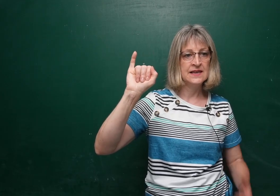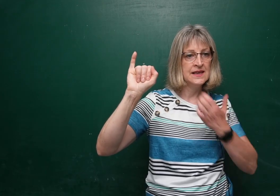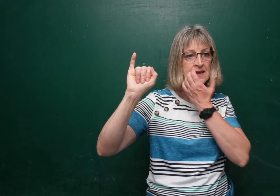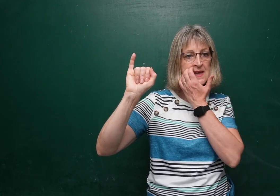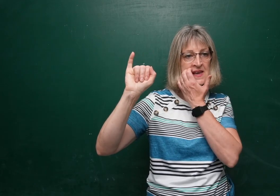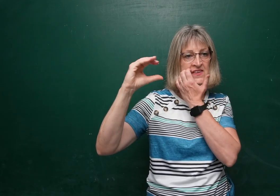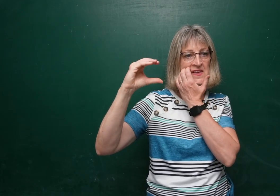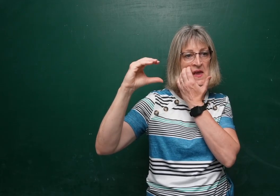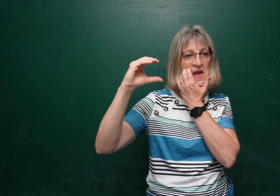et C.